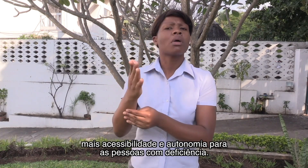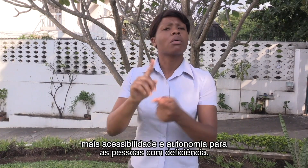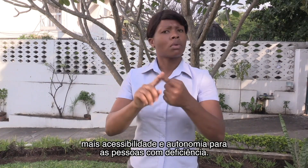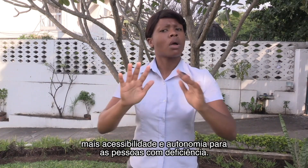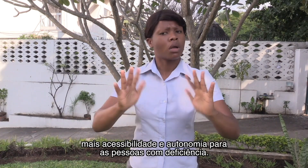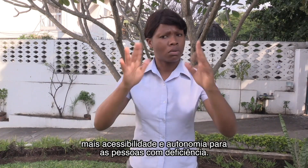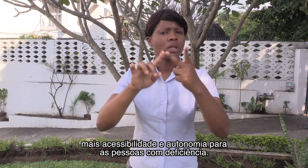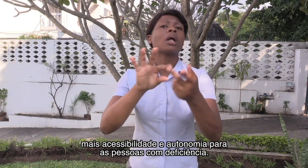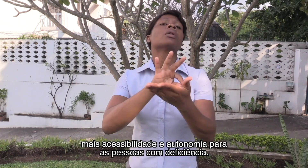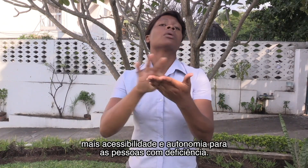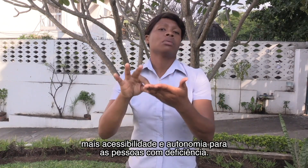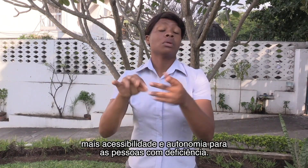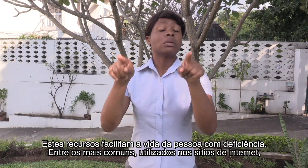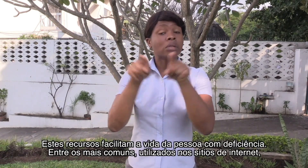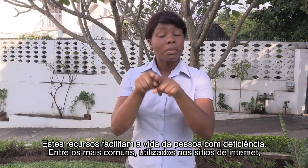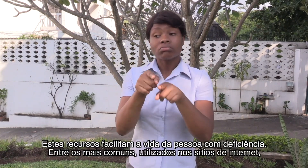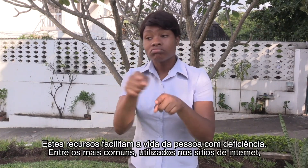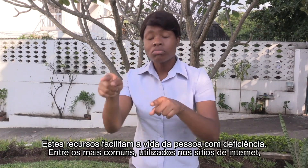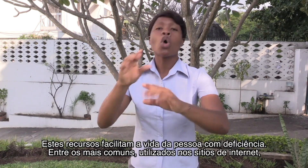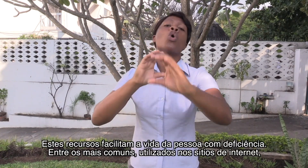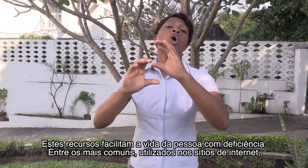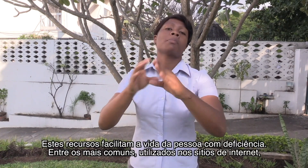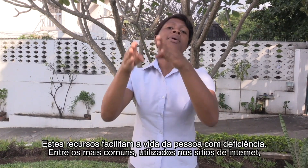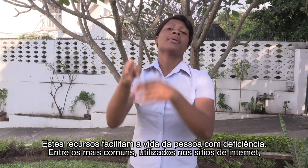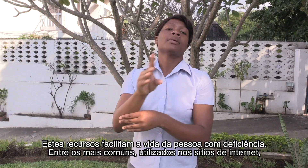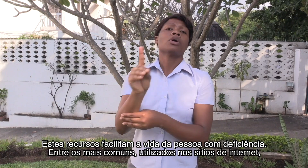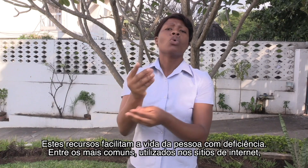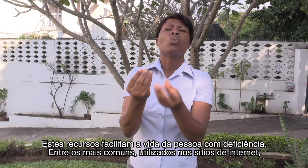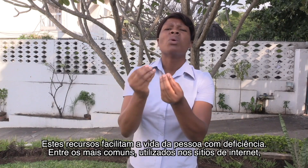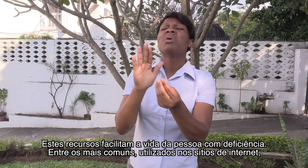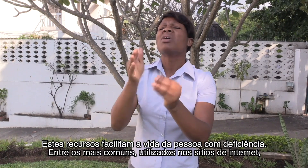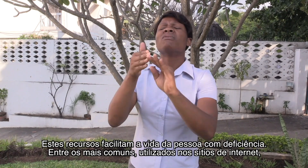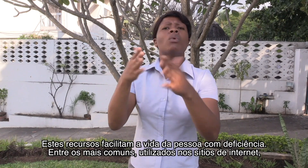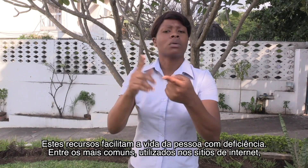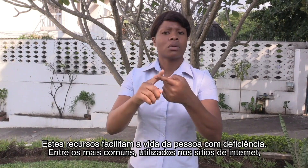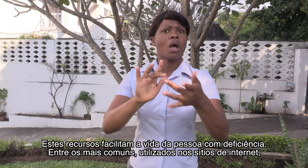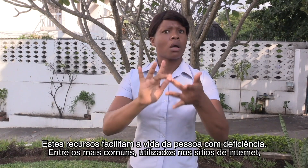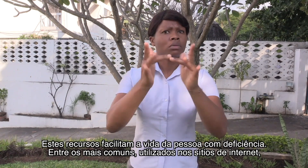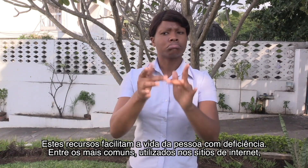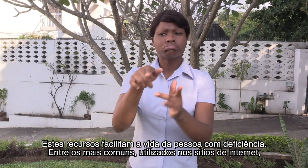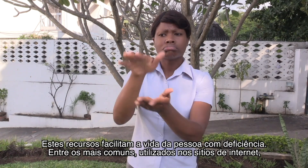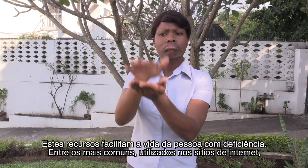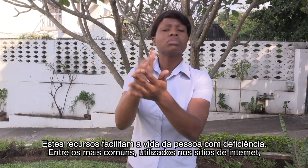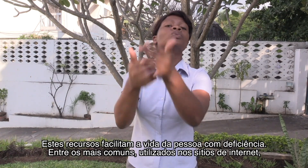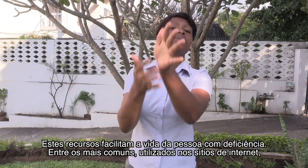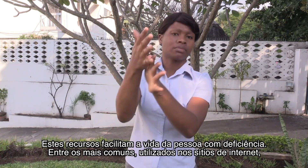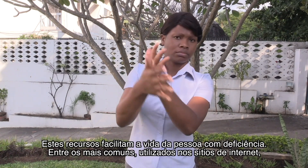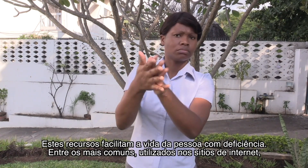para as pessoas com deficiência. Estes recursos facilitam a vida da pessoa com deficiência. Entre os mais comuns utilizados nos sítios